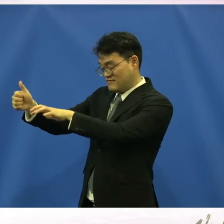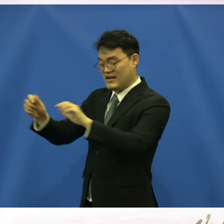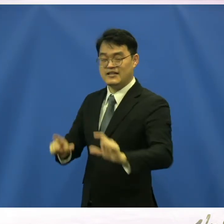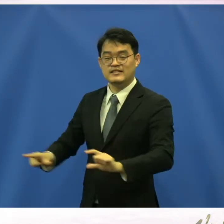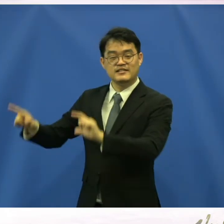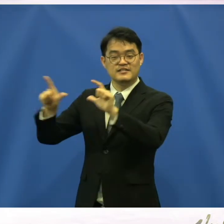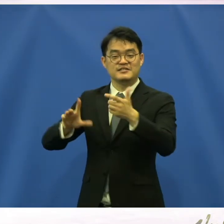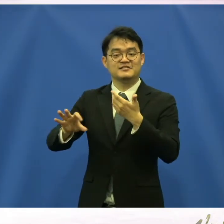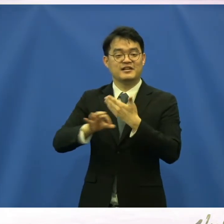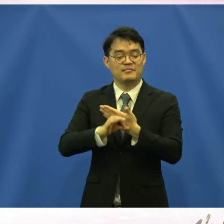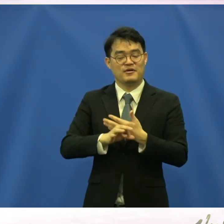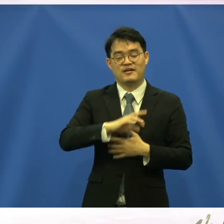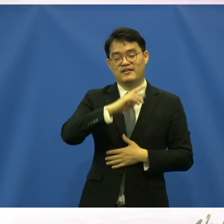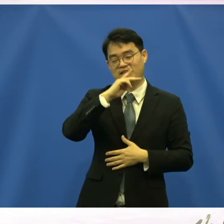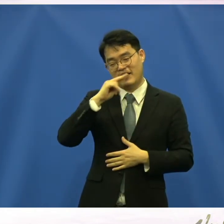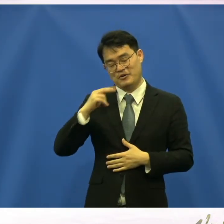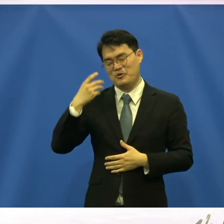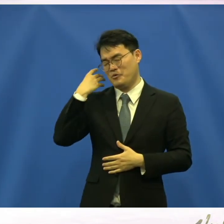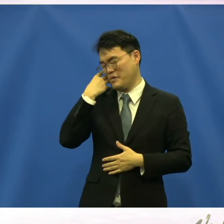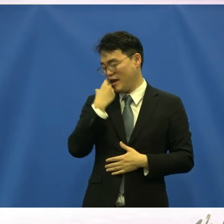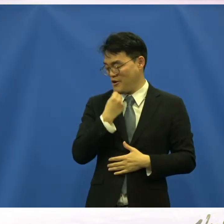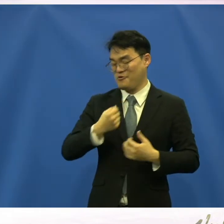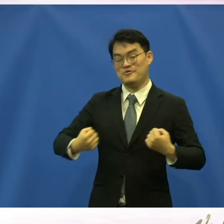향기롭고 매력적이고 파워풀하고